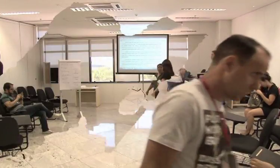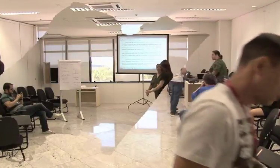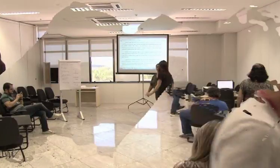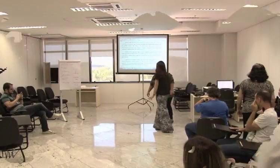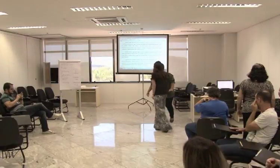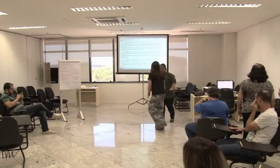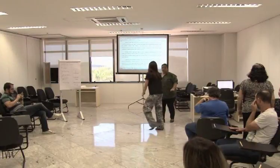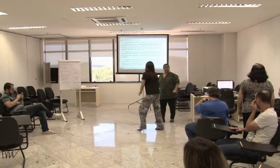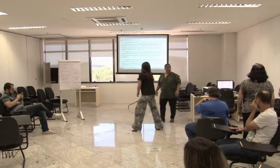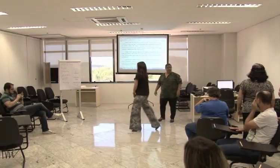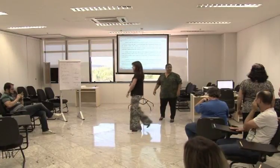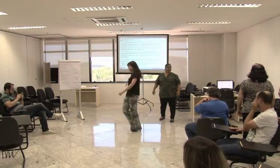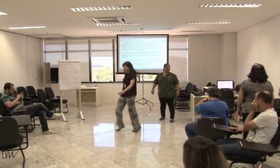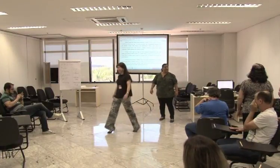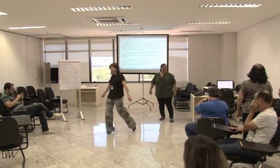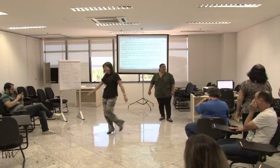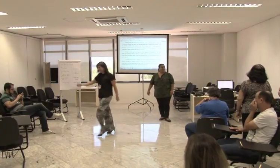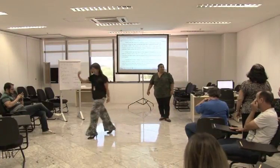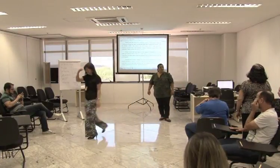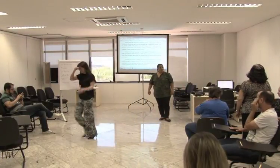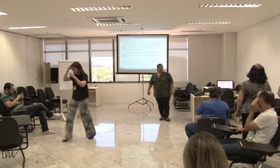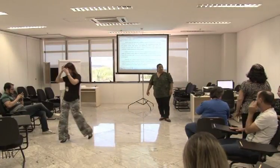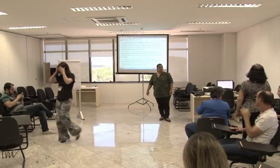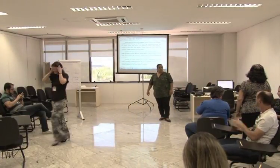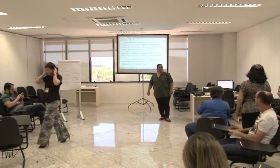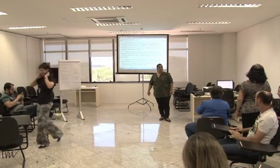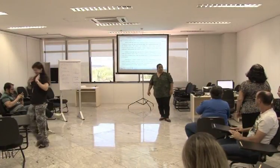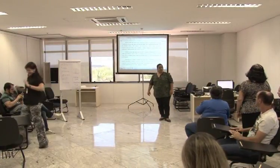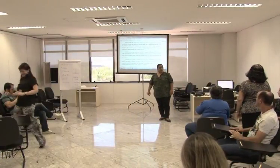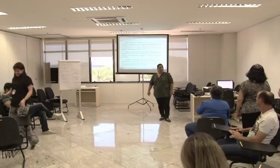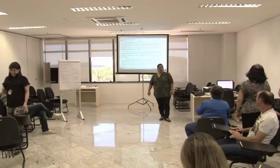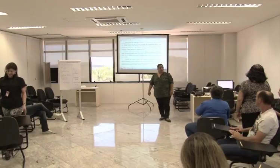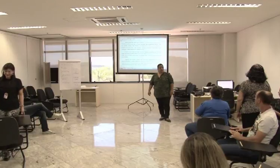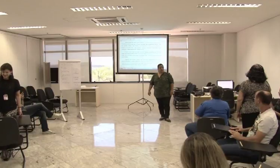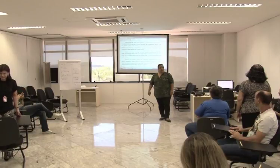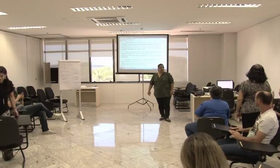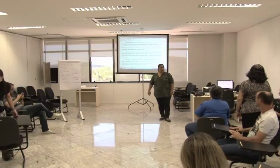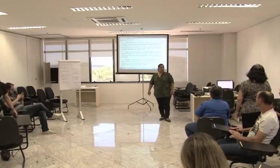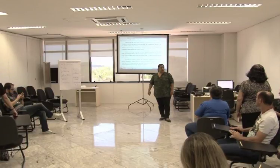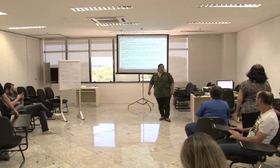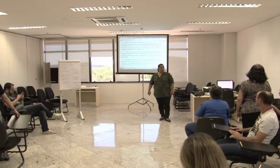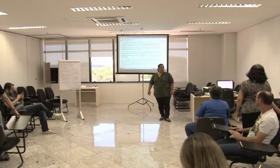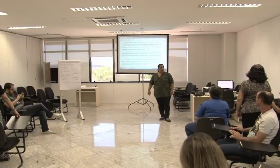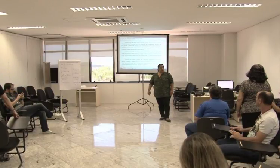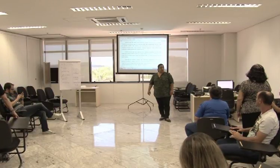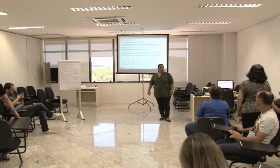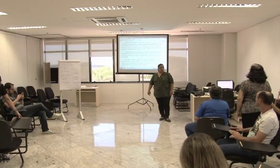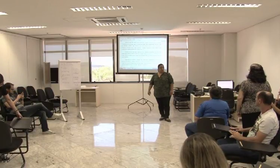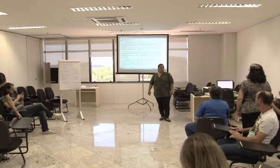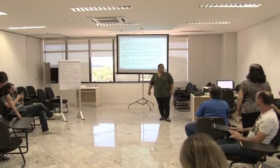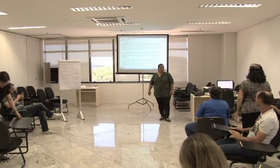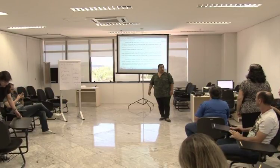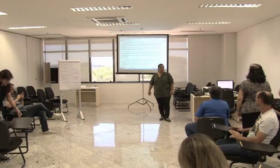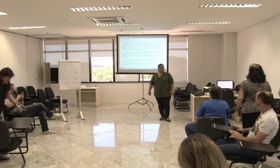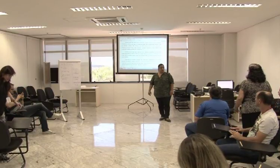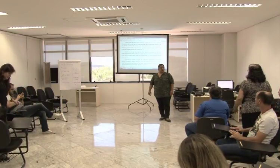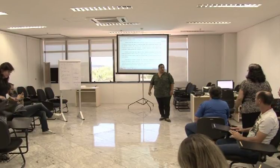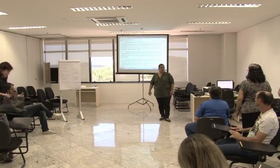Ah, fica tranquilo. Tuxi, como é que é para o feliz aniversário lá? Não. Libras? A música? A música